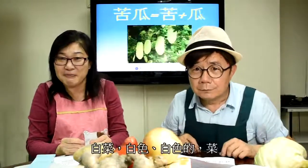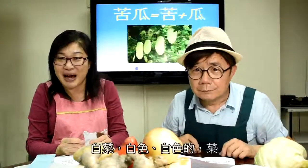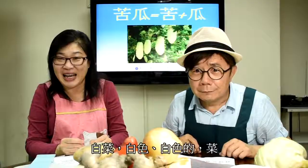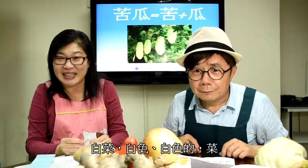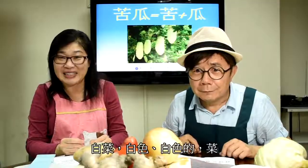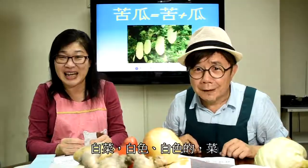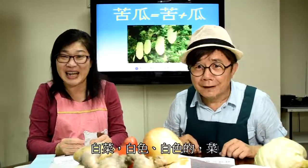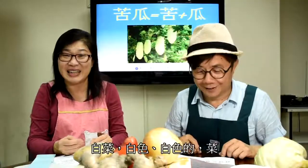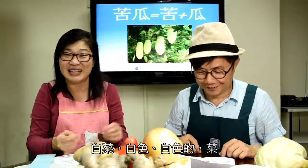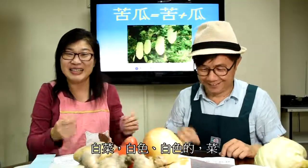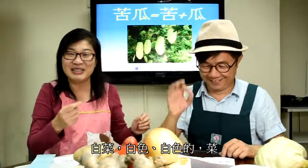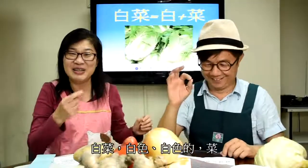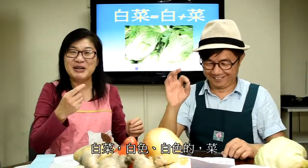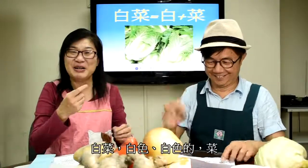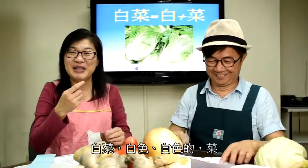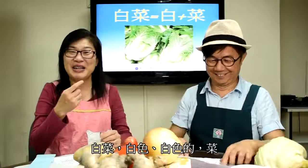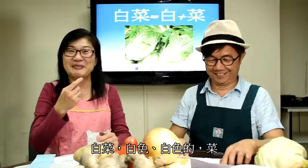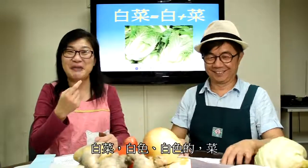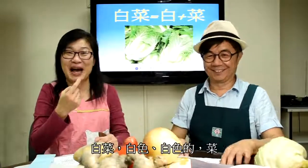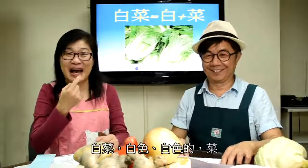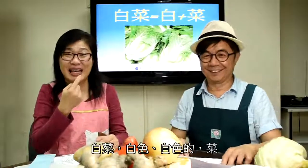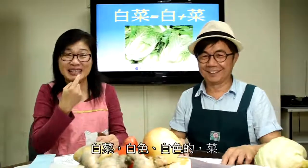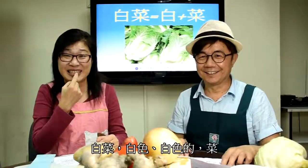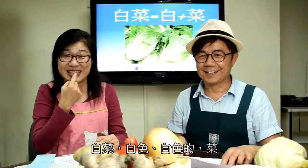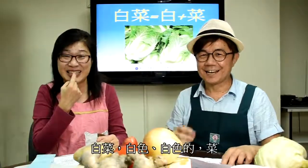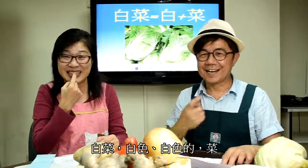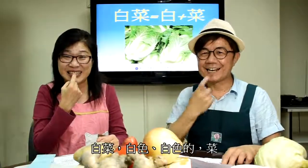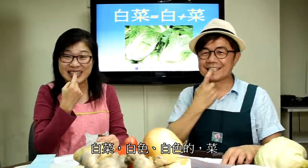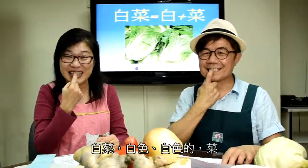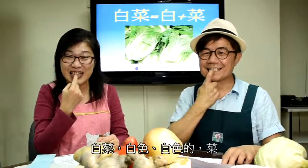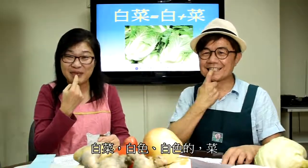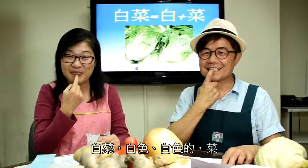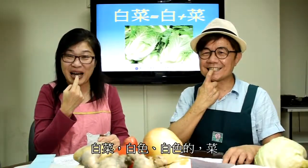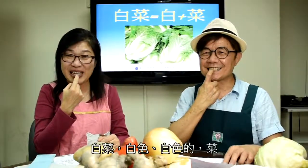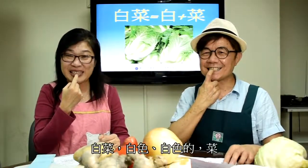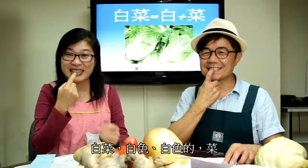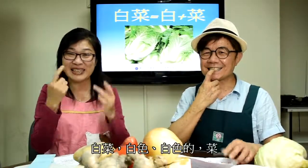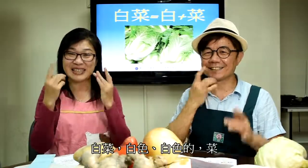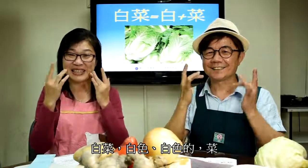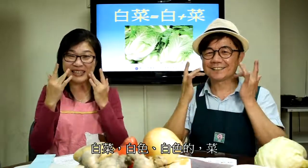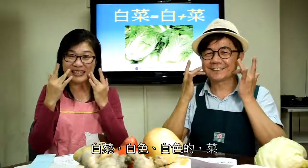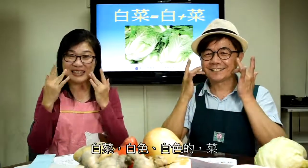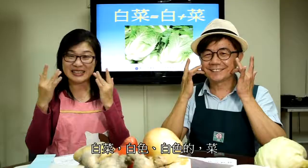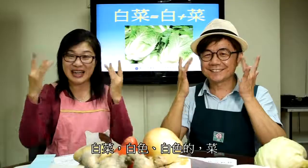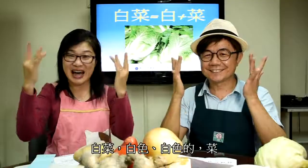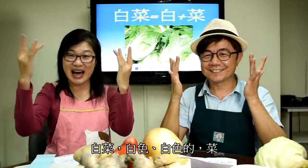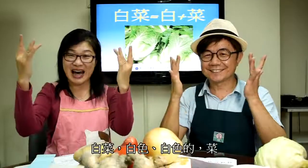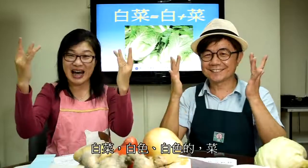白菜，白色，白色的菜就